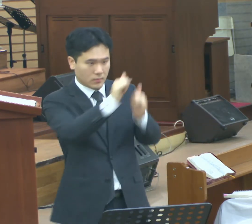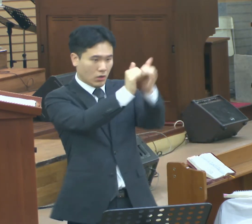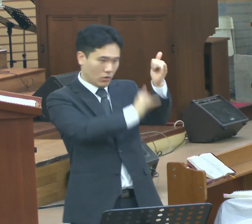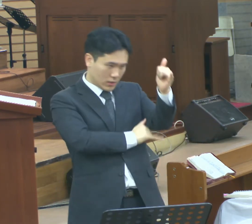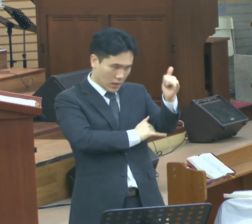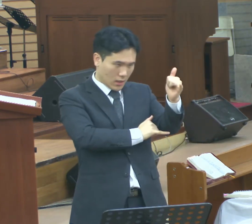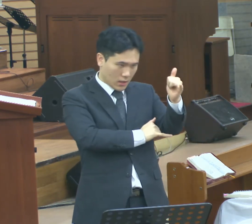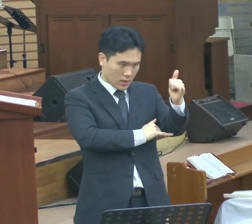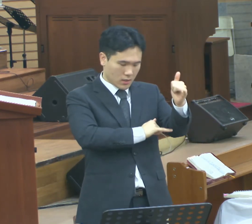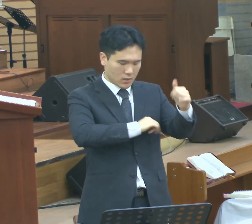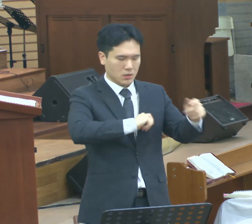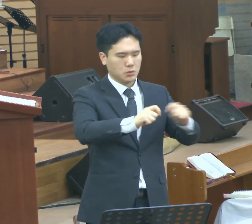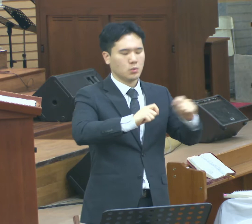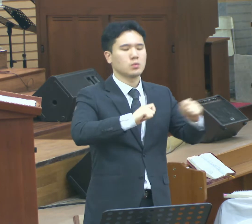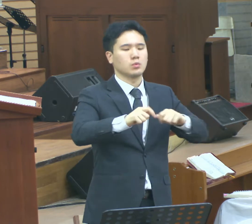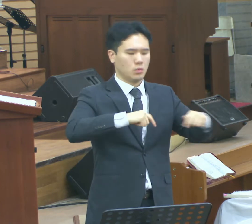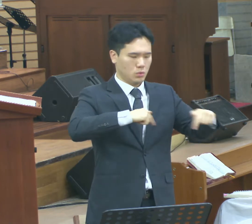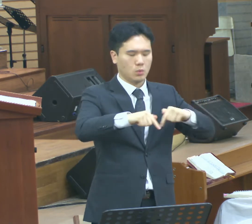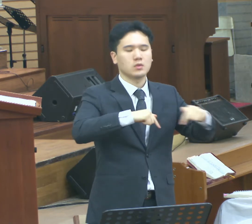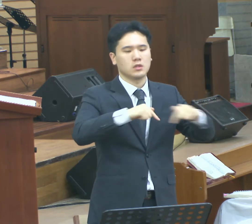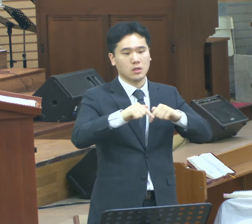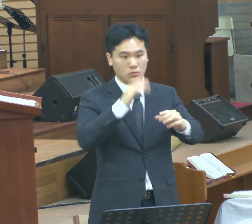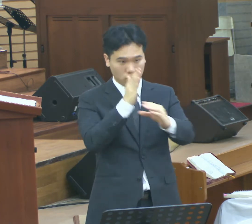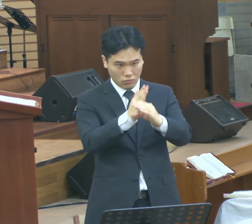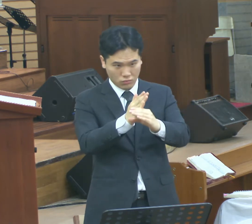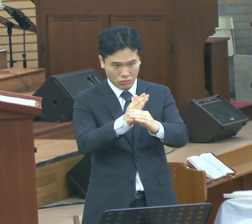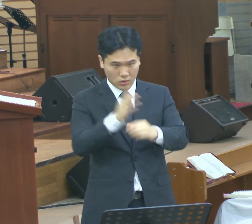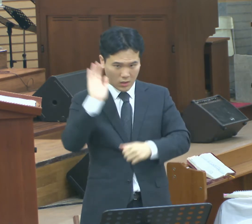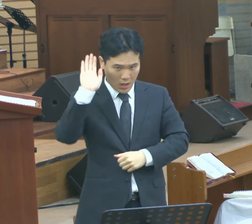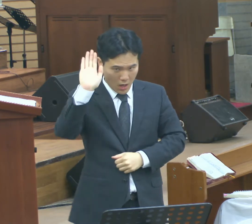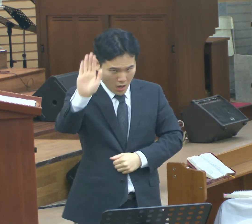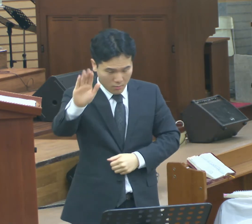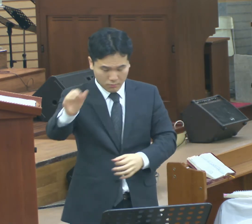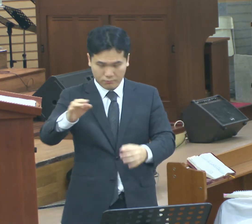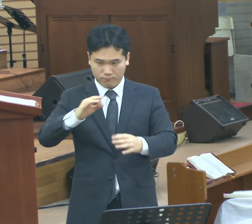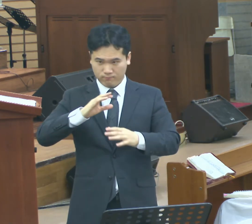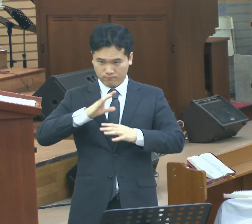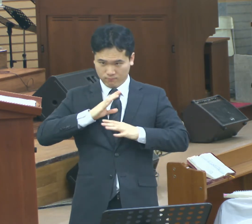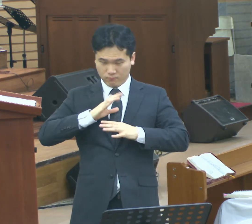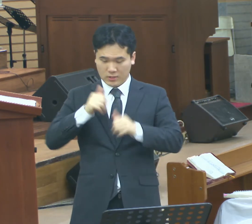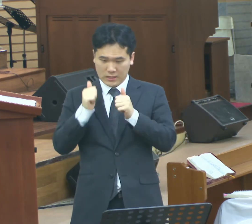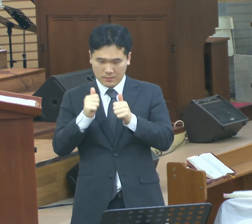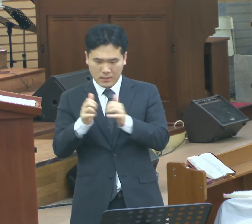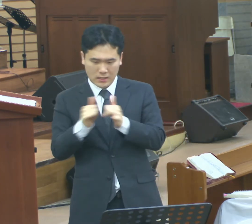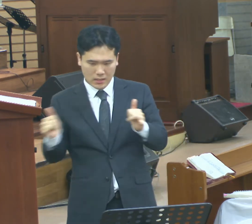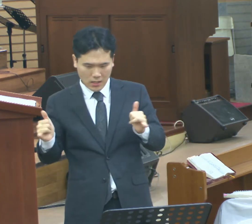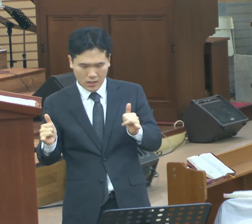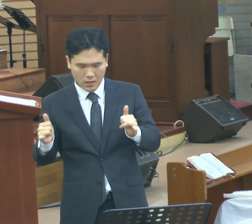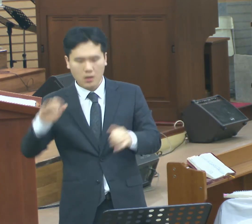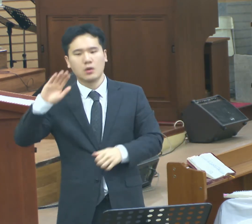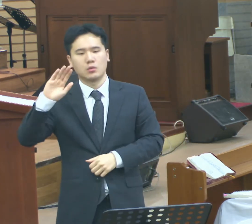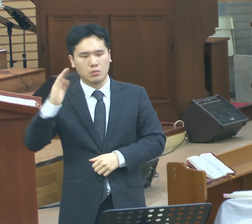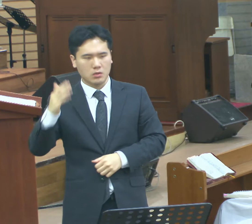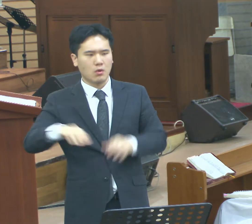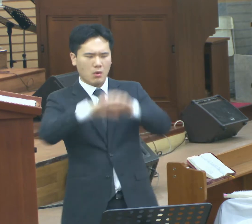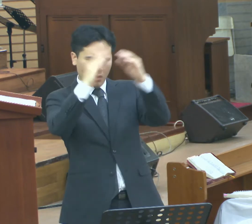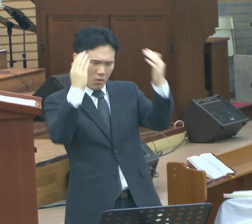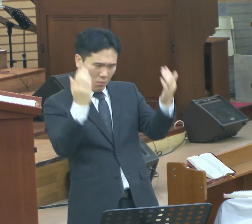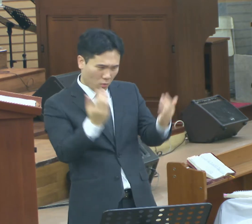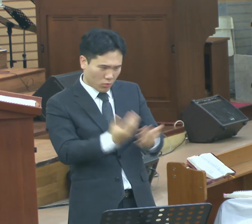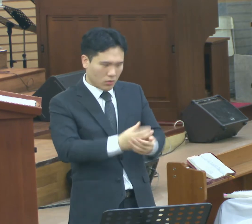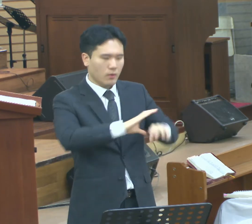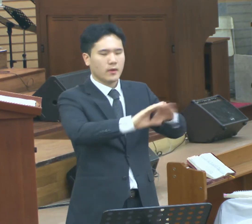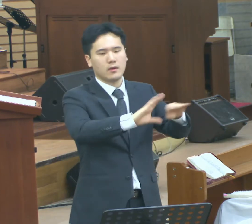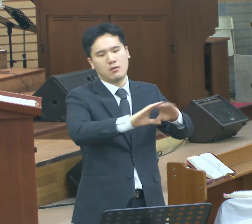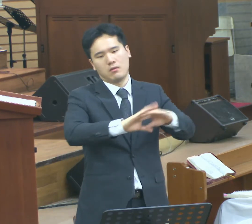하나님은 언젠가 놀라운 심판자로 오셔서 모든 것을 정리해 주실 줄 믿습니다. 이것이 시인의